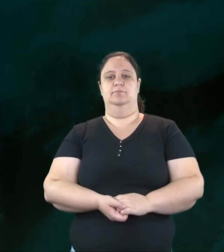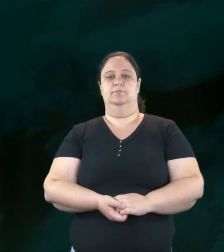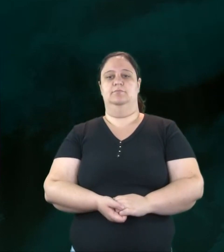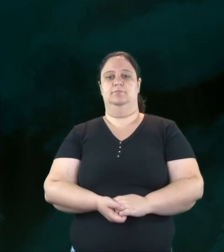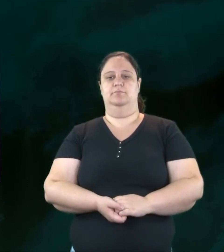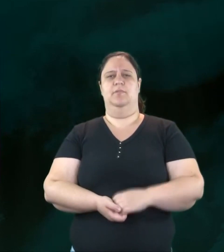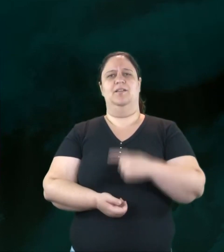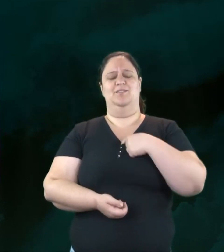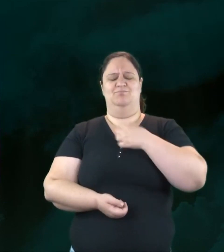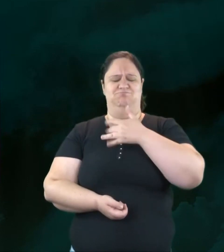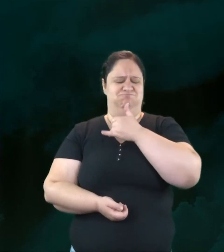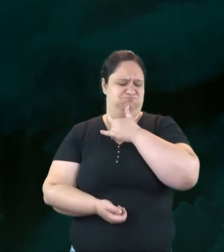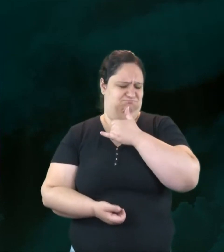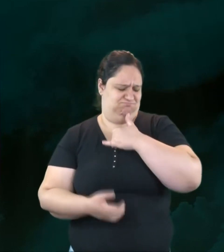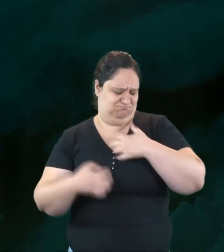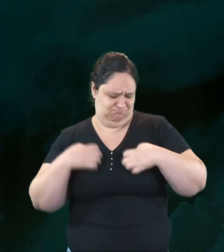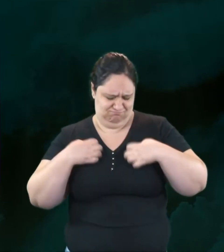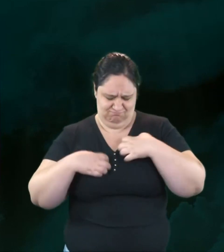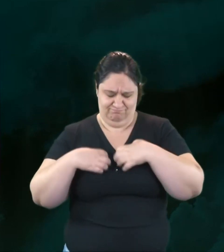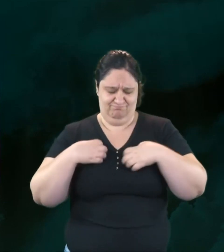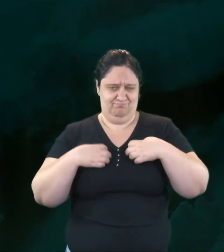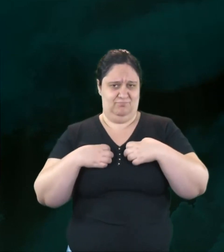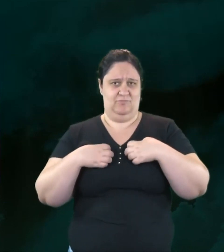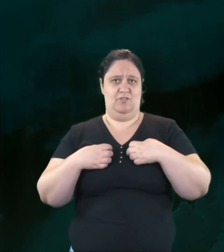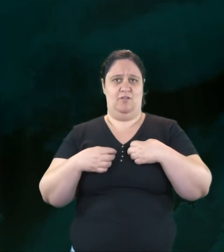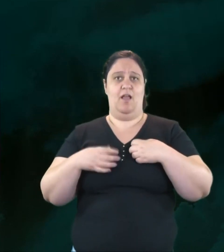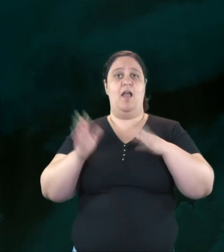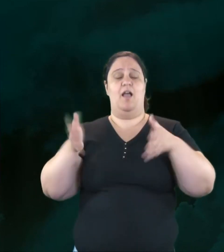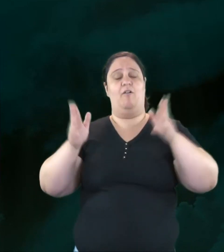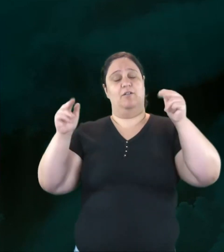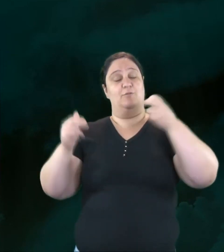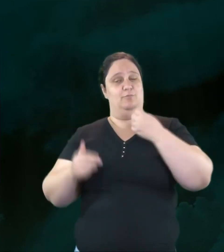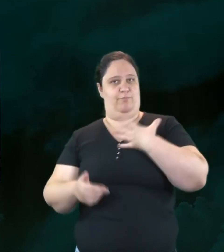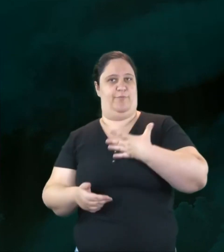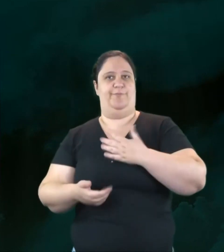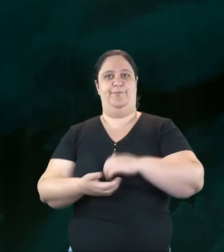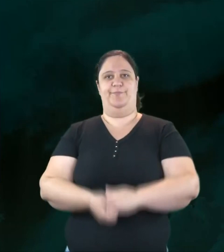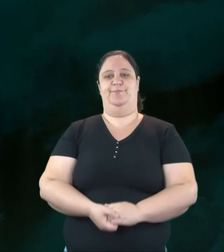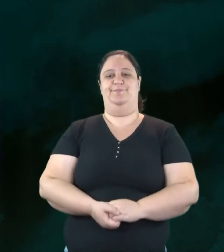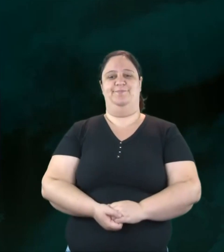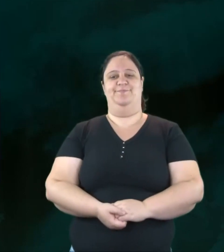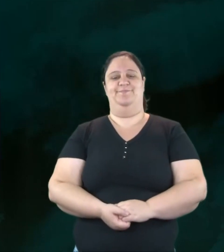Estou ficando chateado aqui com isso. Vamos falar coisa positiva agora.